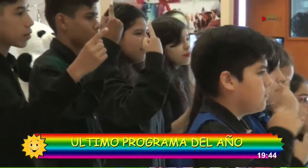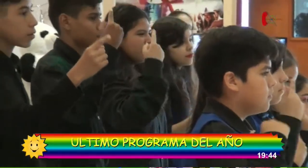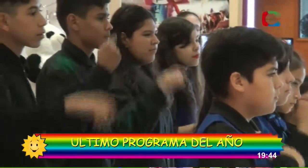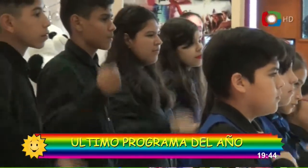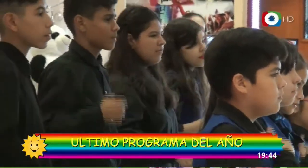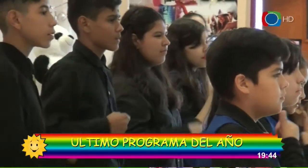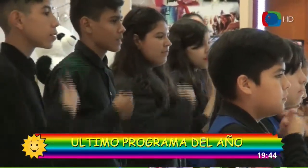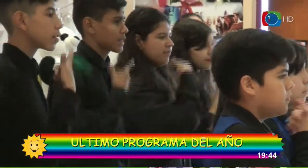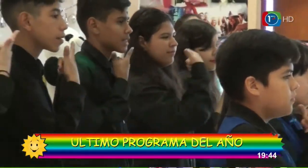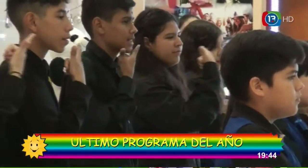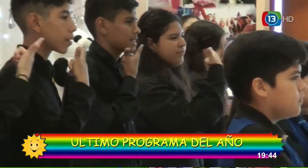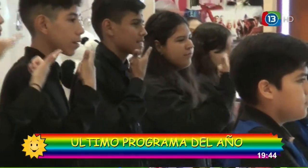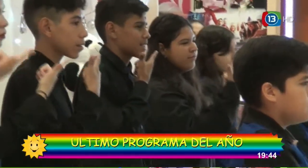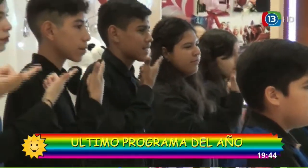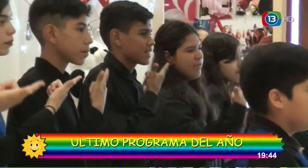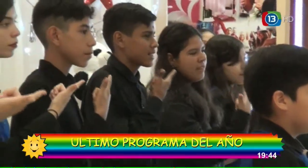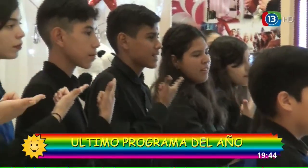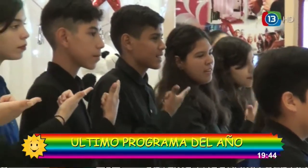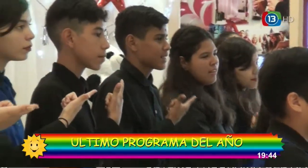sonrisa más